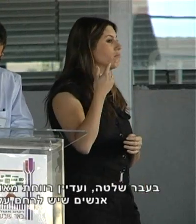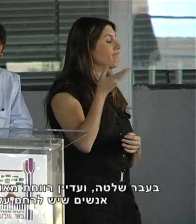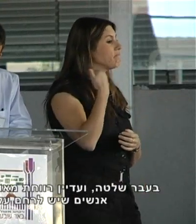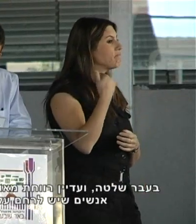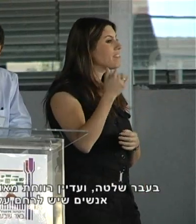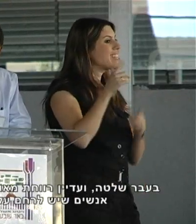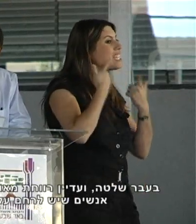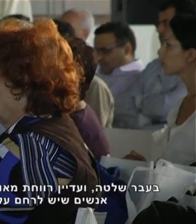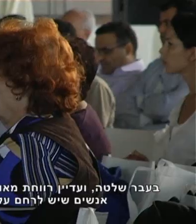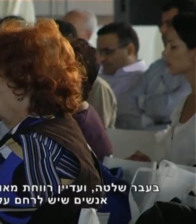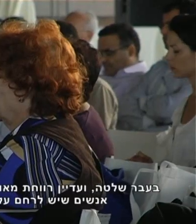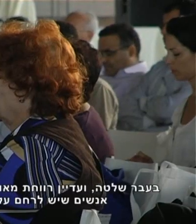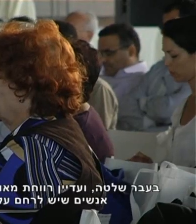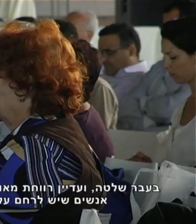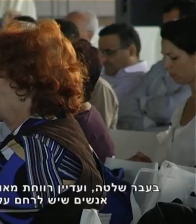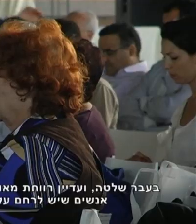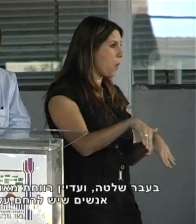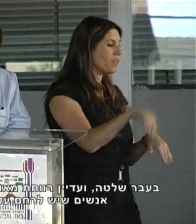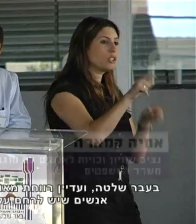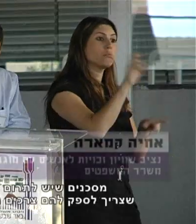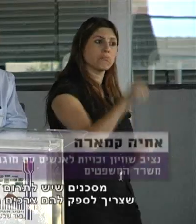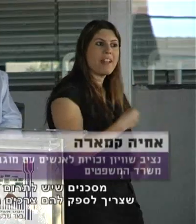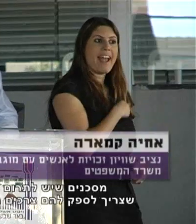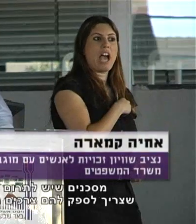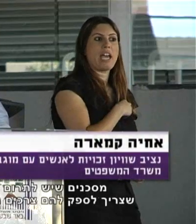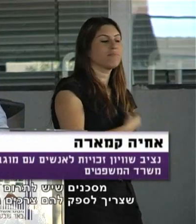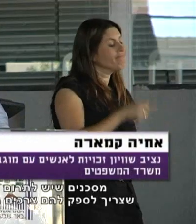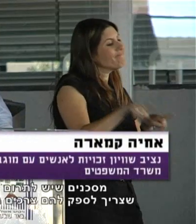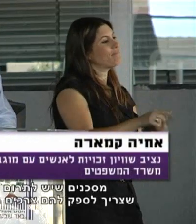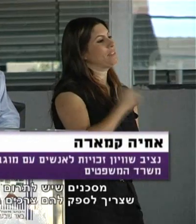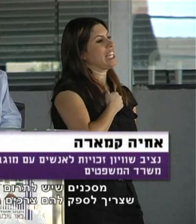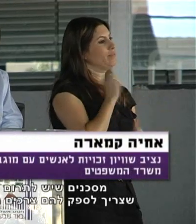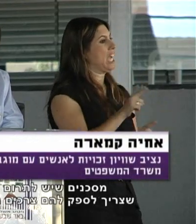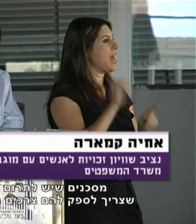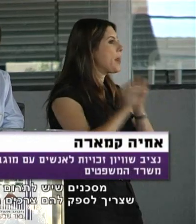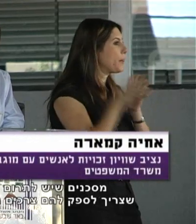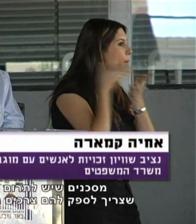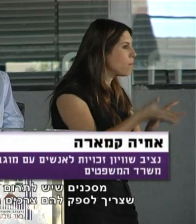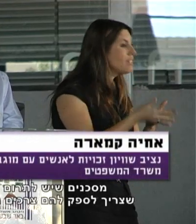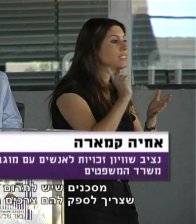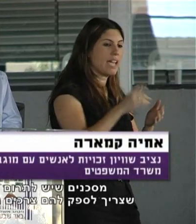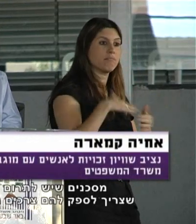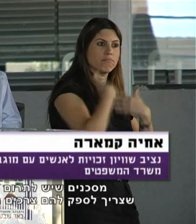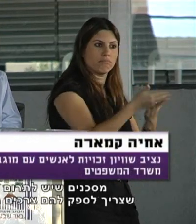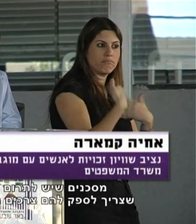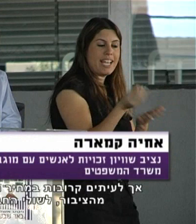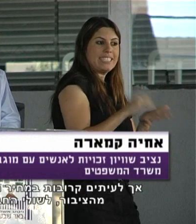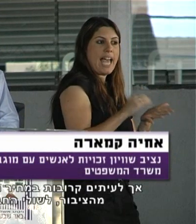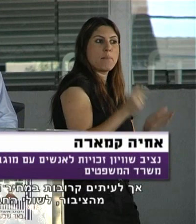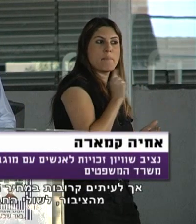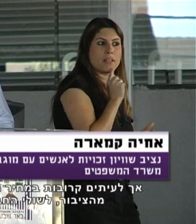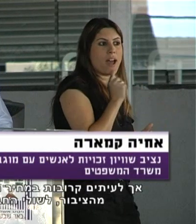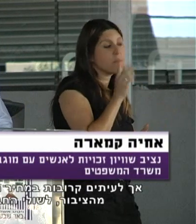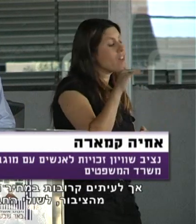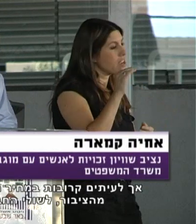רווחת מאוד גישת החסד. אנשים שיש לרחם אליהם, מסכנים שיש לתרום להם, שצריך לספק להם צרכים מינימליים, אך